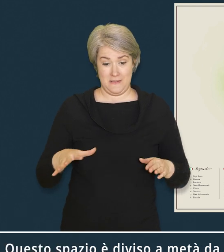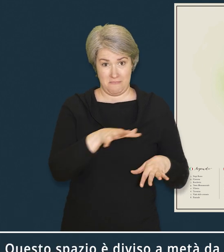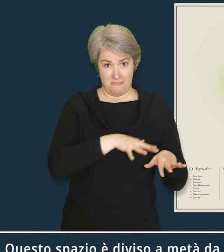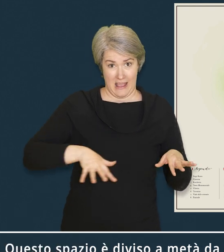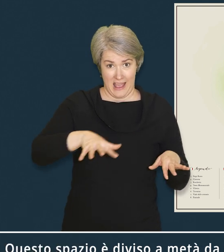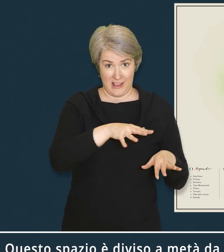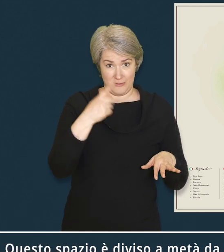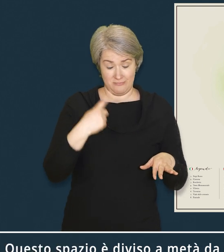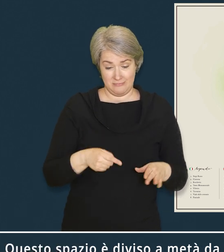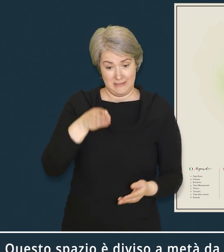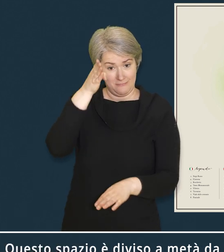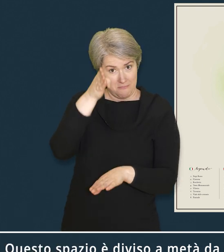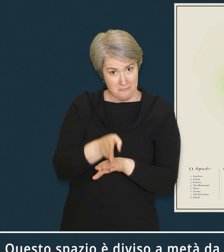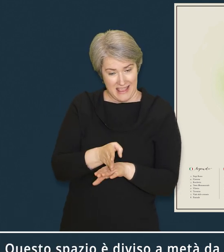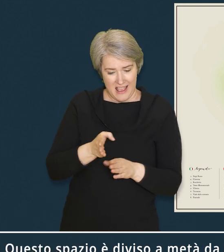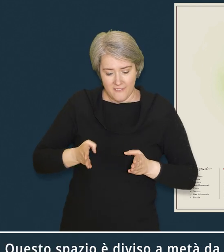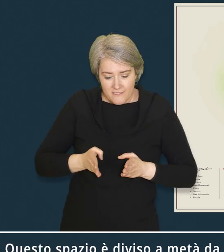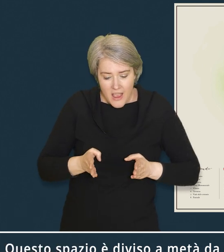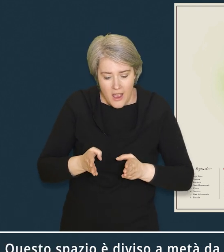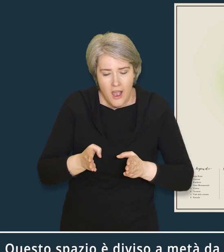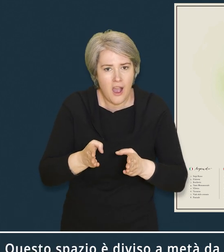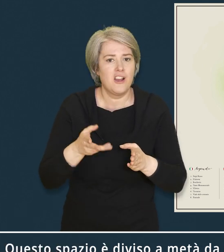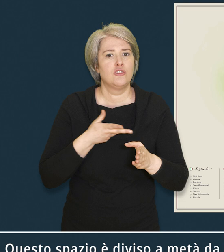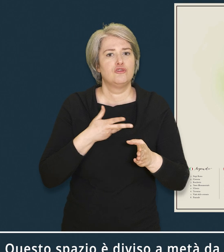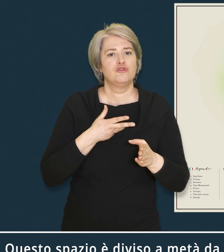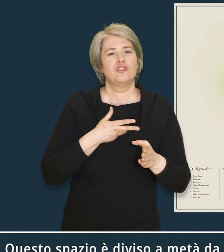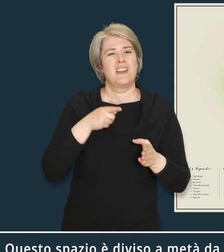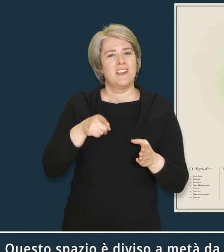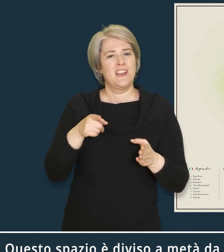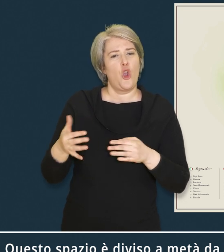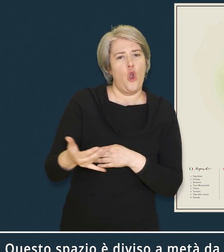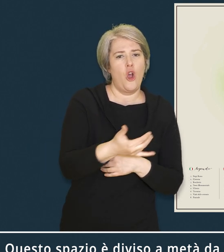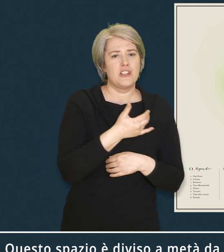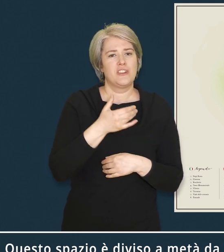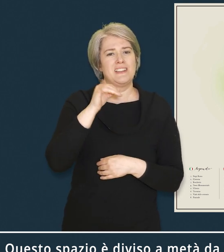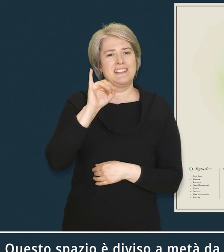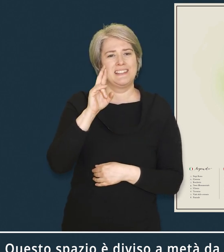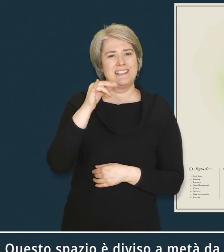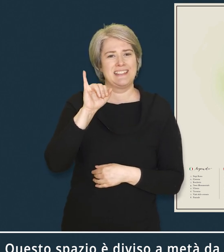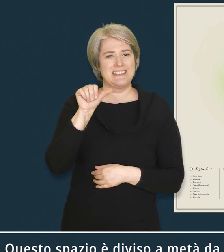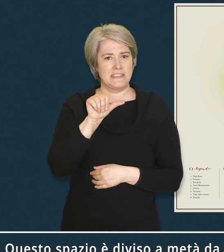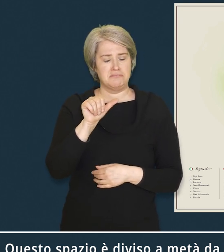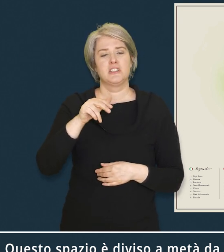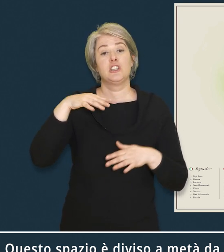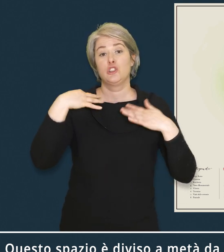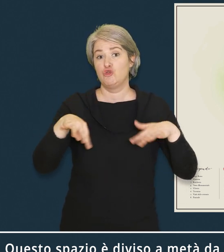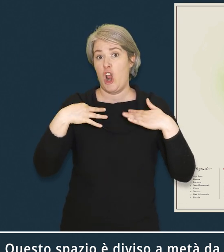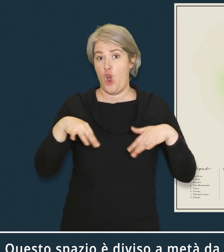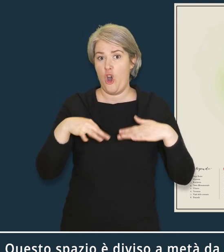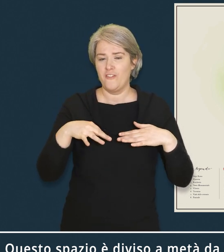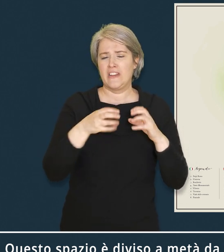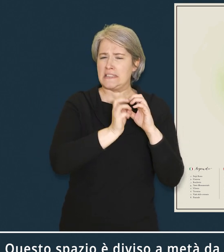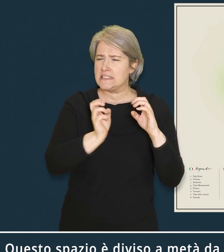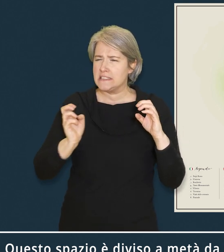Questo spazio è diviso a metà da un vialetto che ospita una collezione di iris, composta da